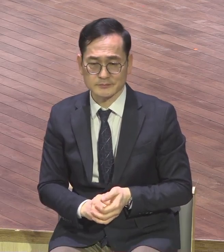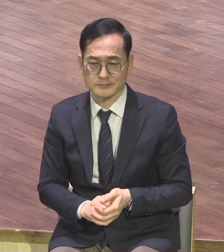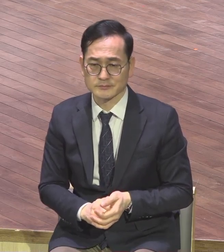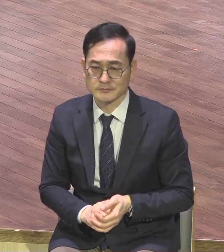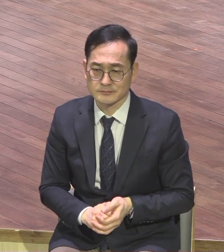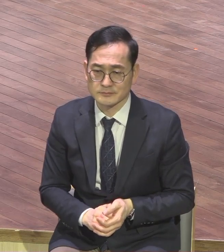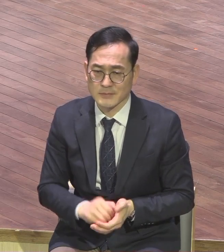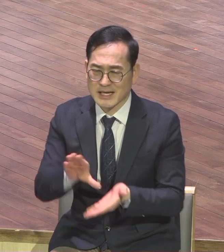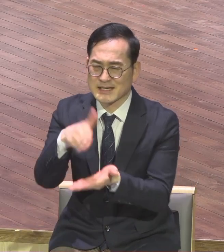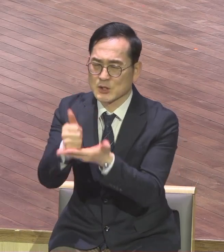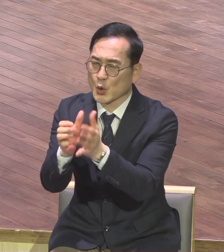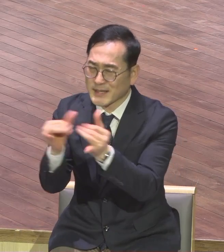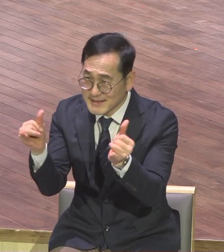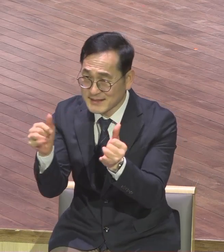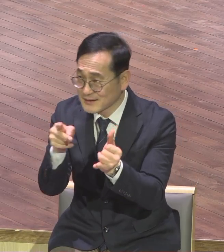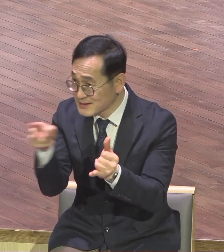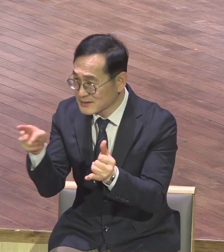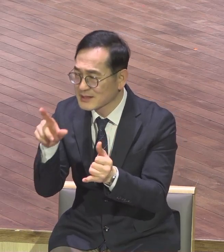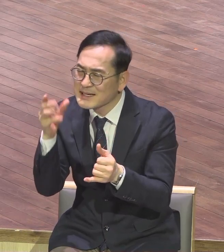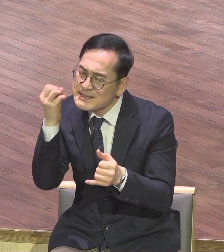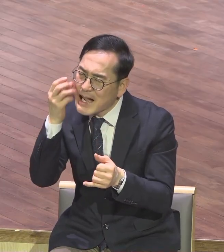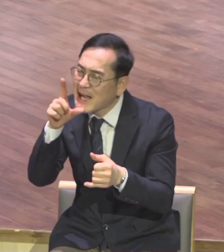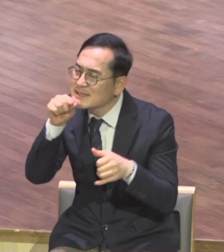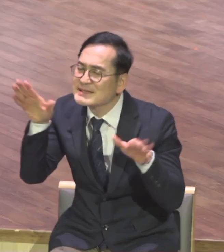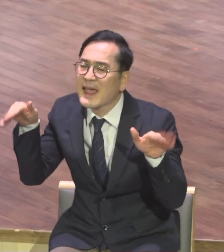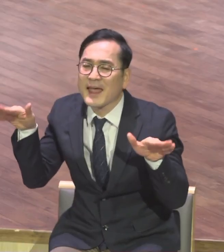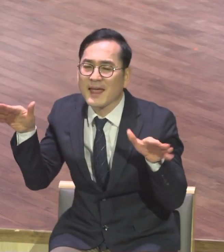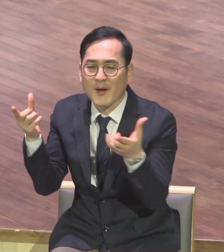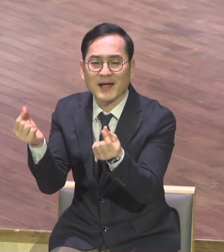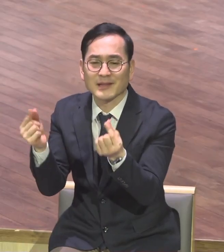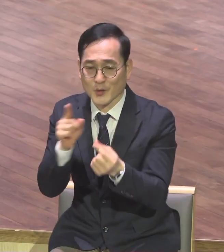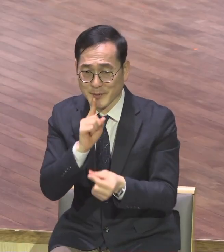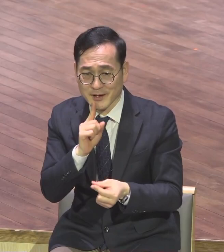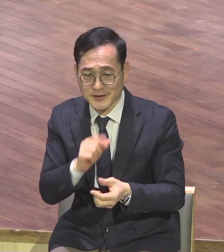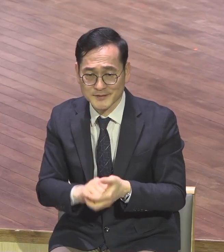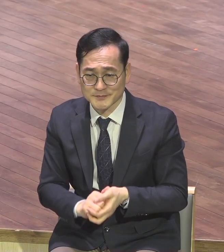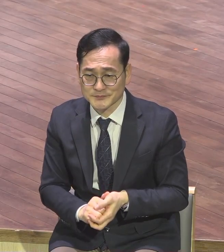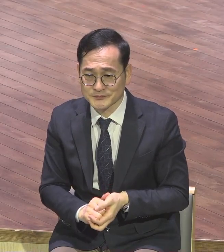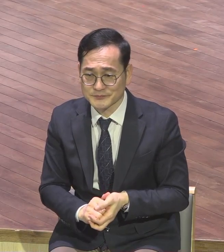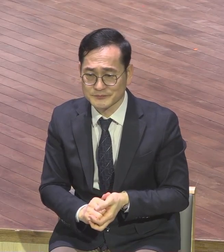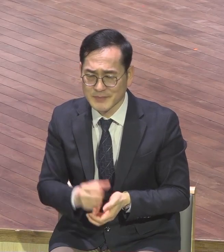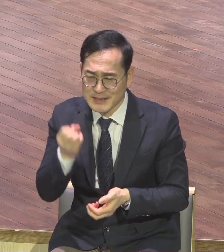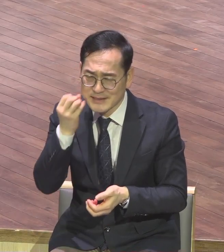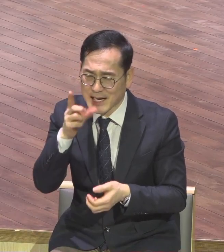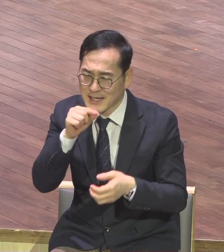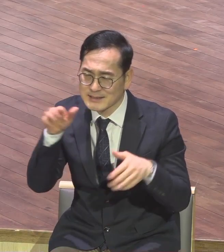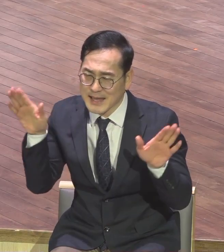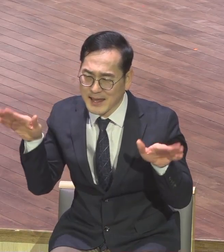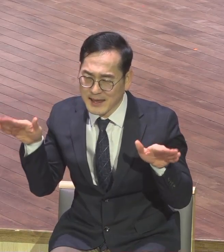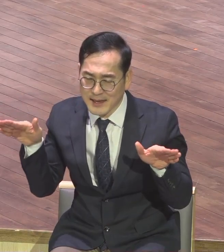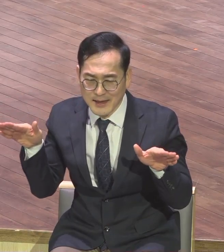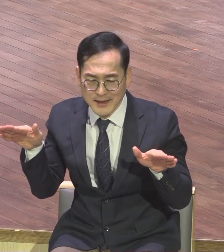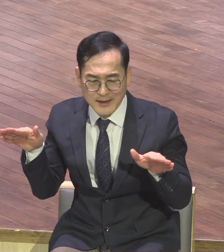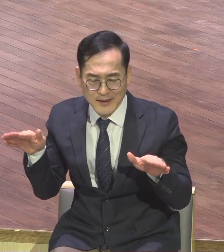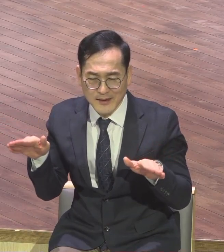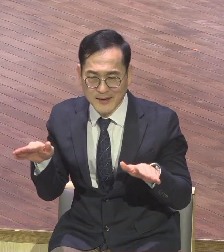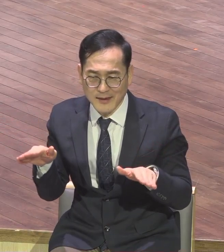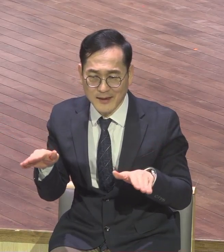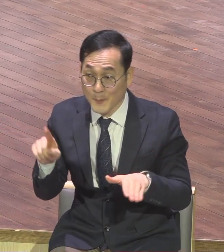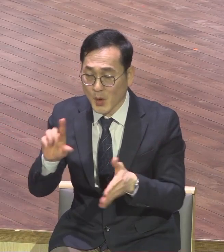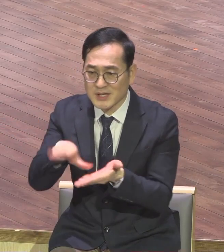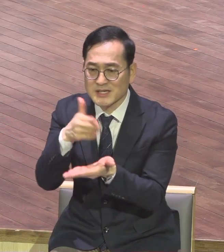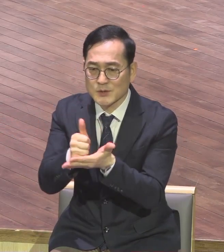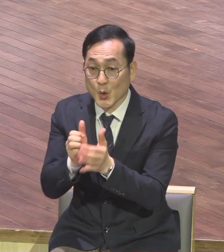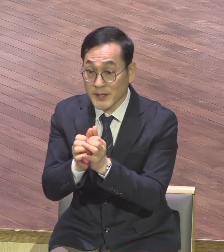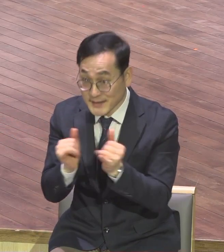스트레인지 버드 그렇게 말했어요. 이상한 새라고 그렇게 불렀어요. 마틴 루터가